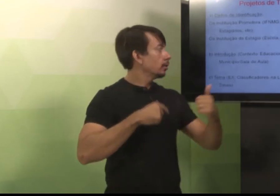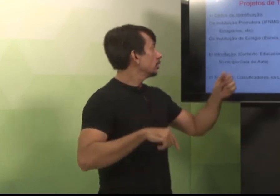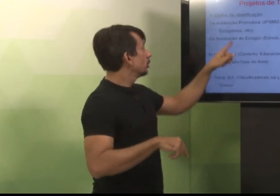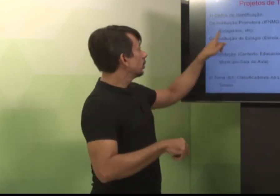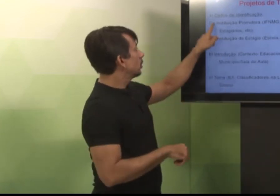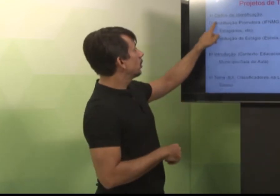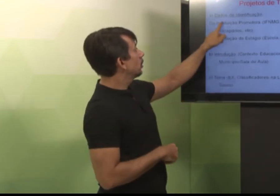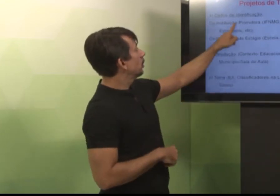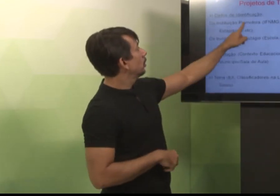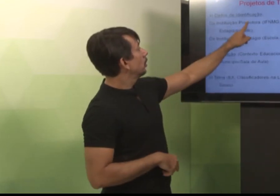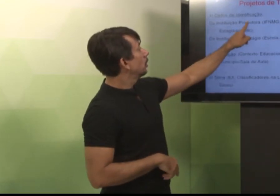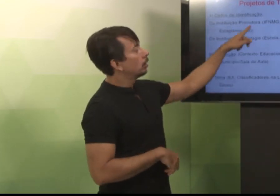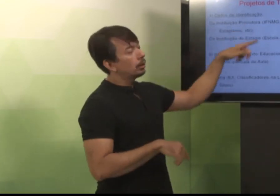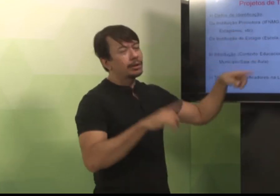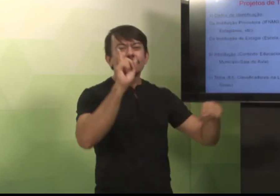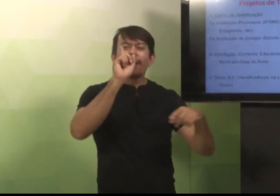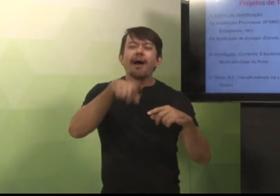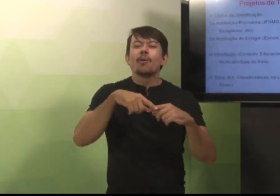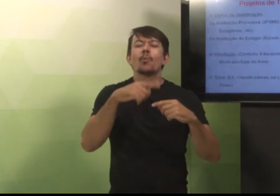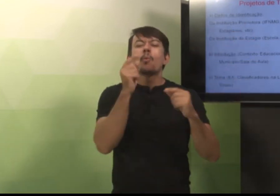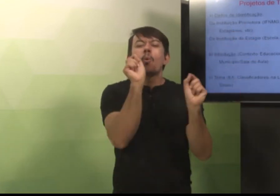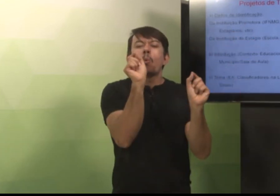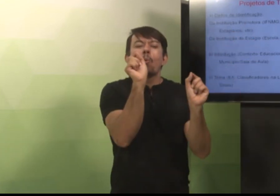Então, aqui está bem claro, vejam.